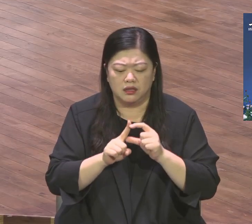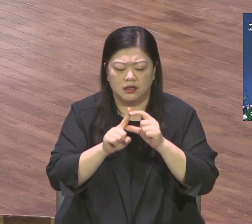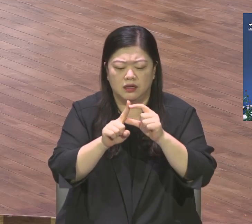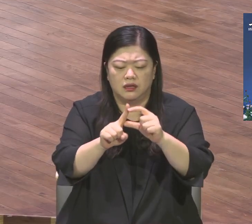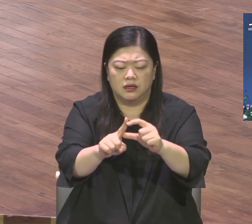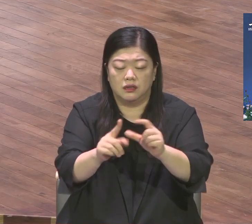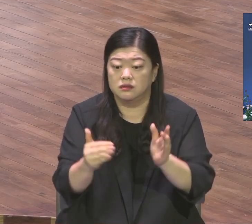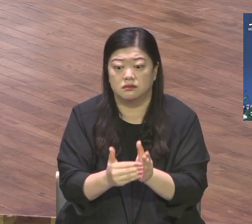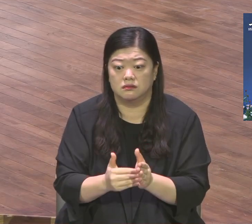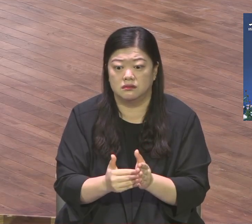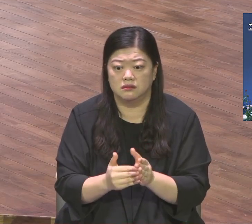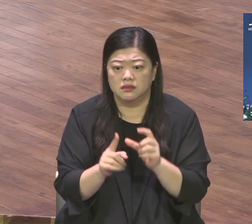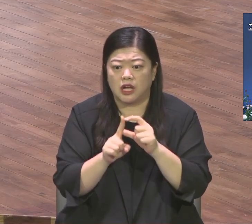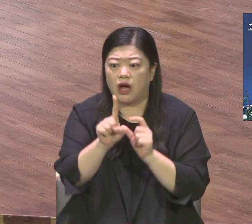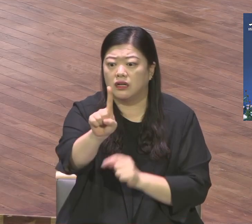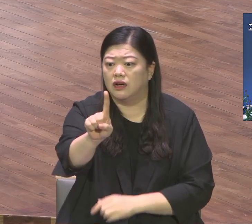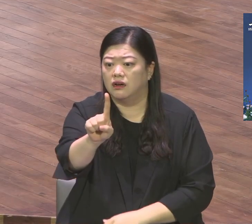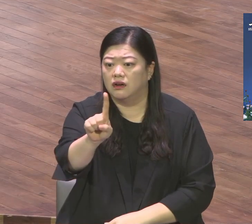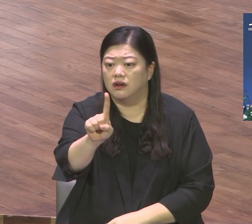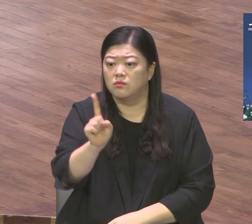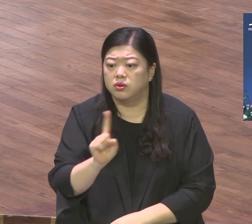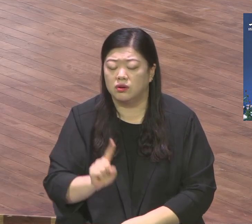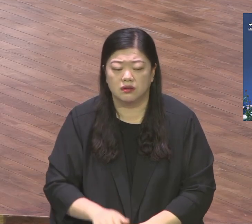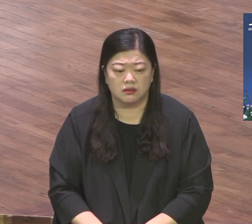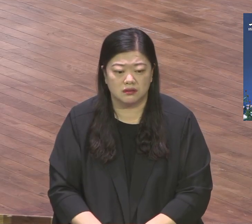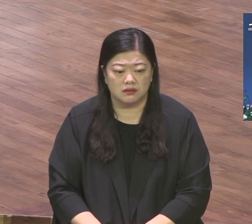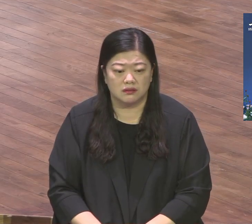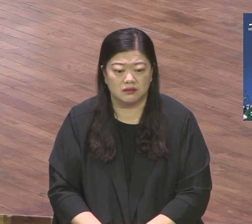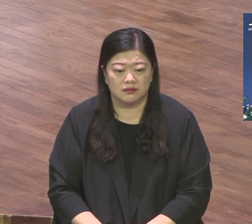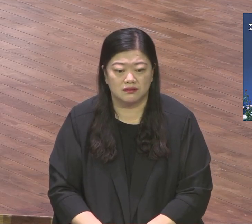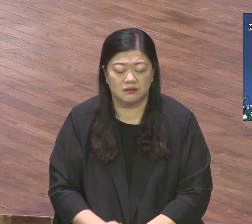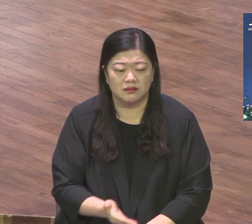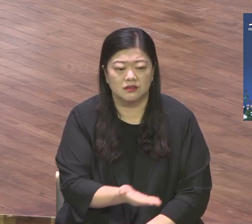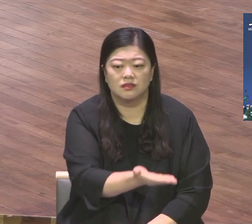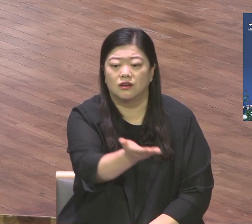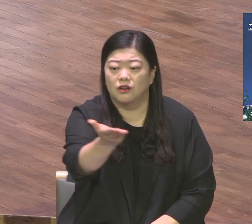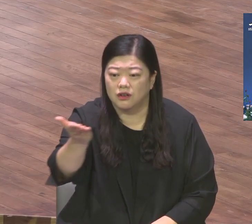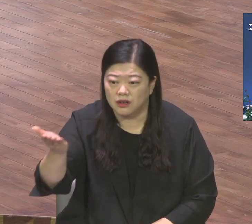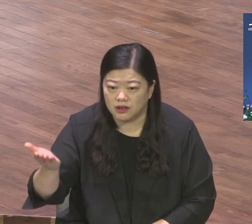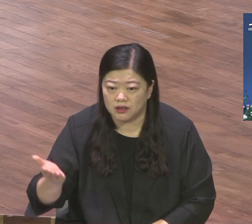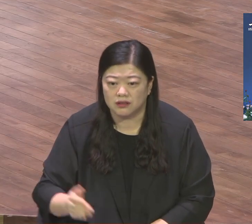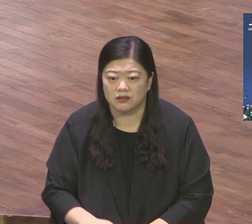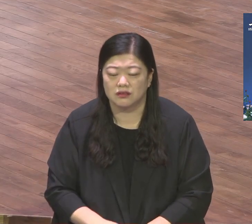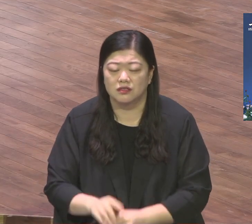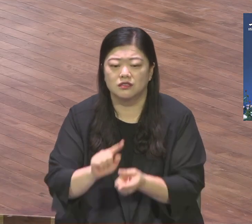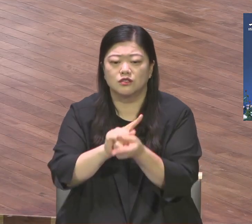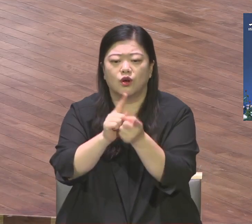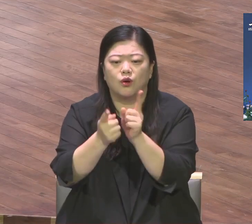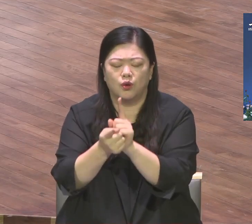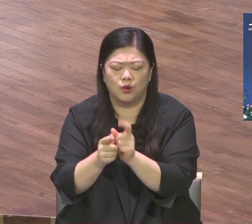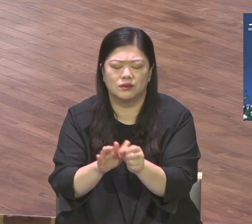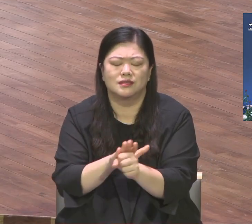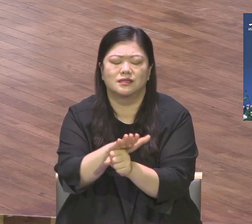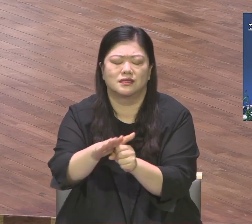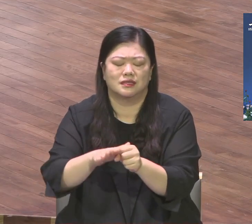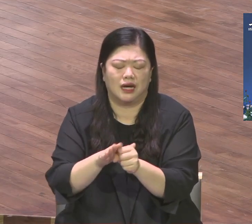매주 나와서 권면할 때마다 어린 자녀들이여 서로 사랑하시오.